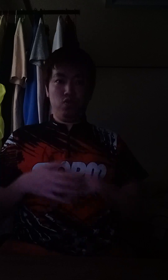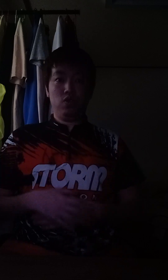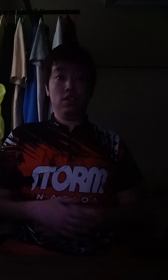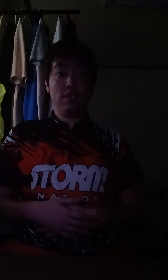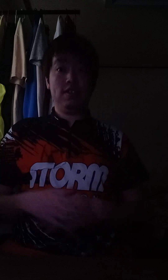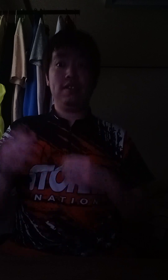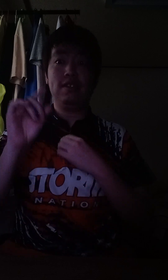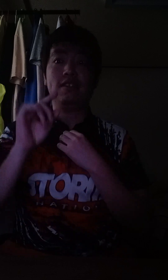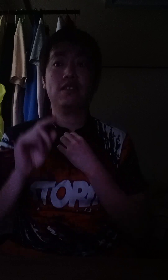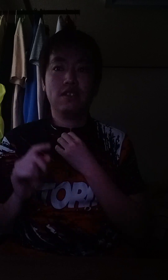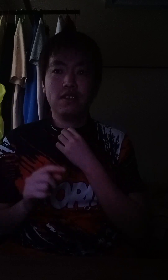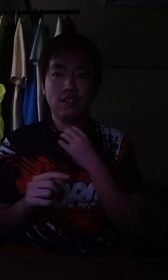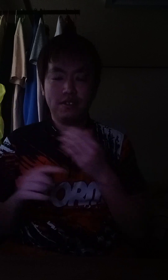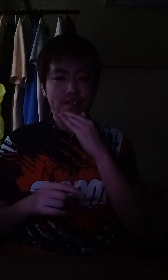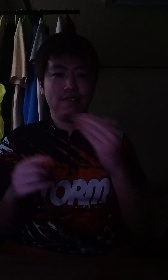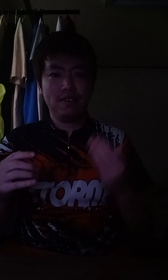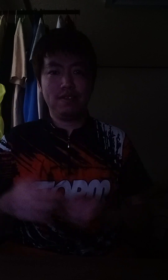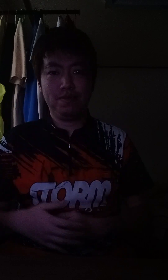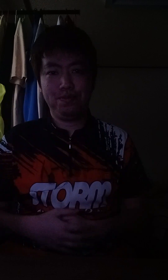편지 써주려고?